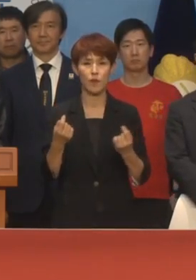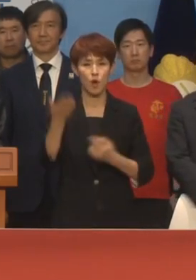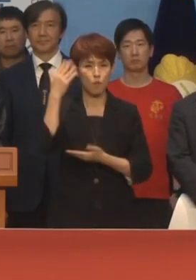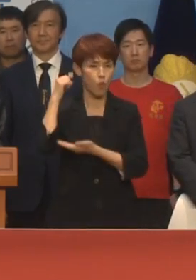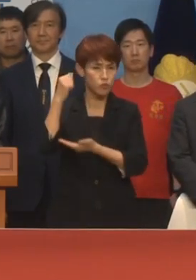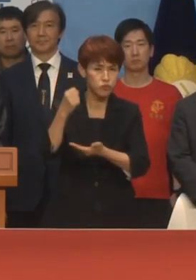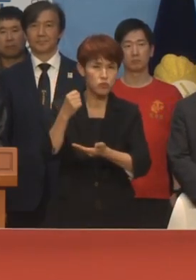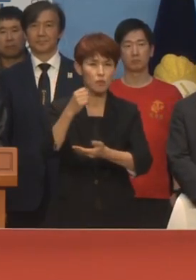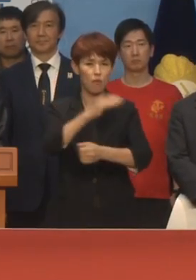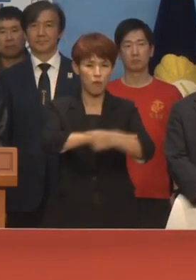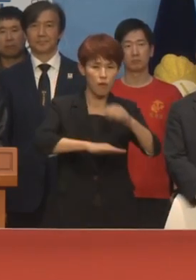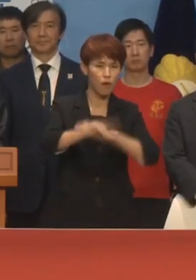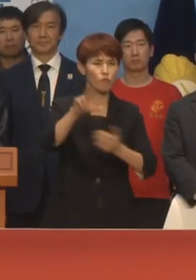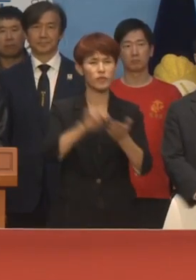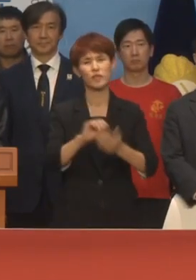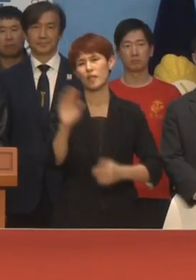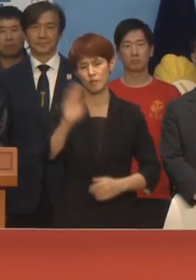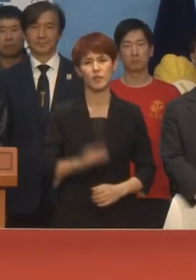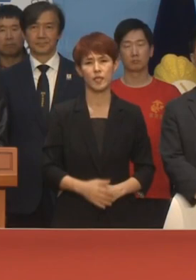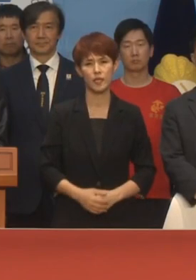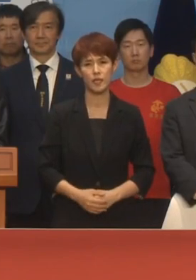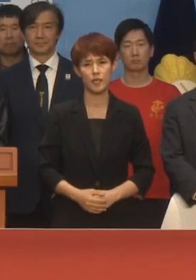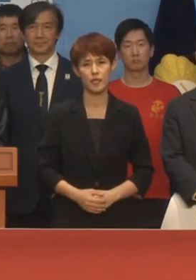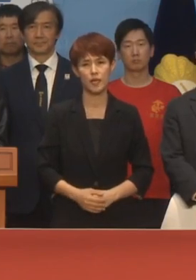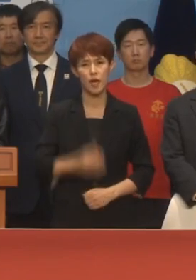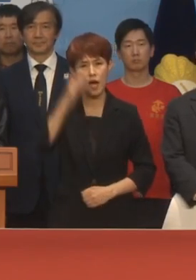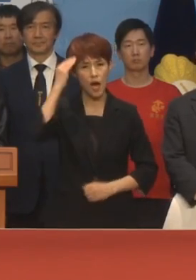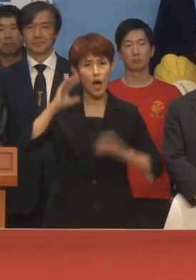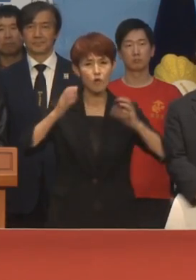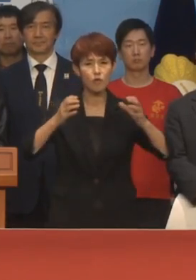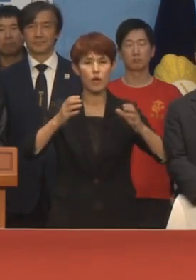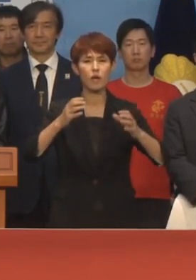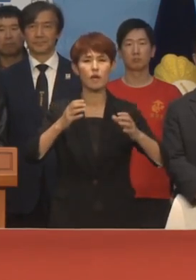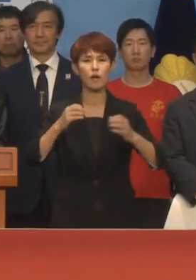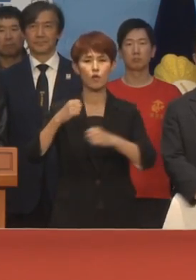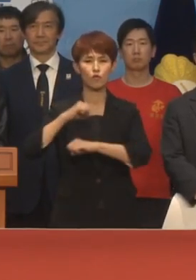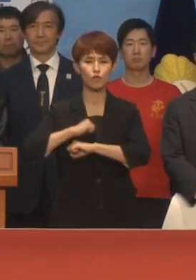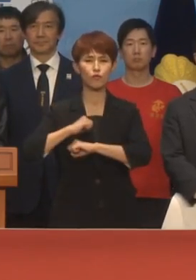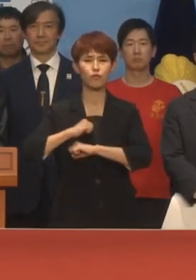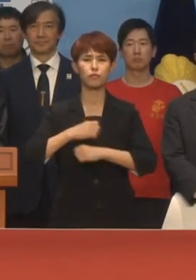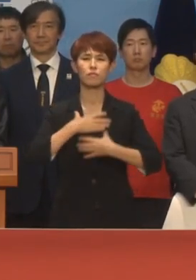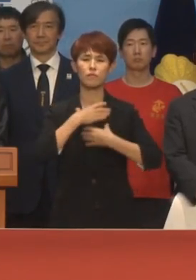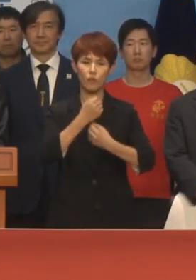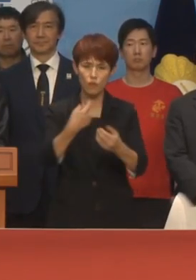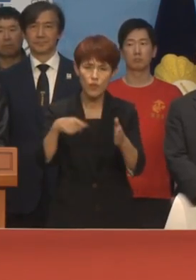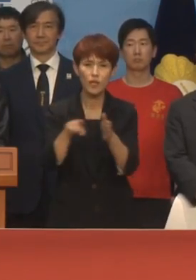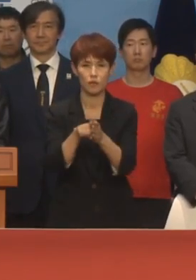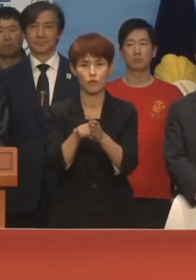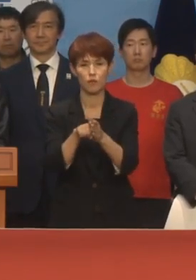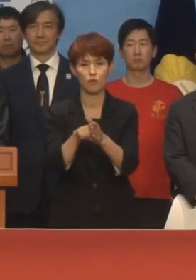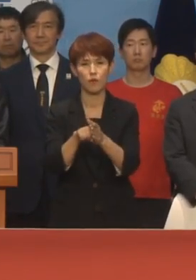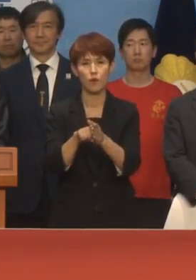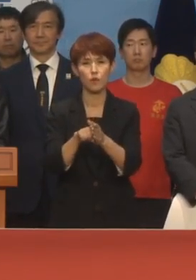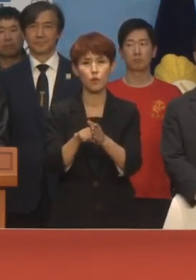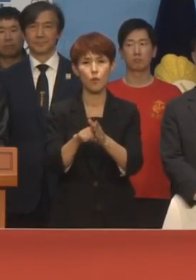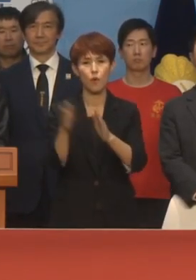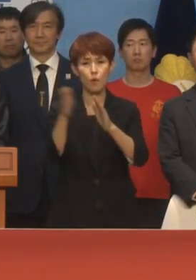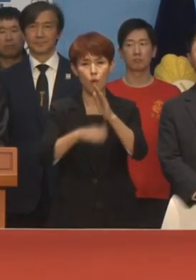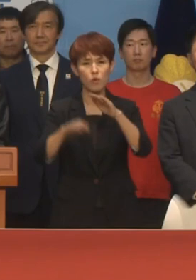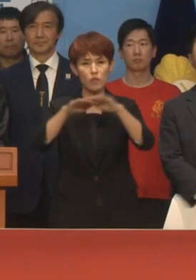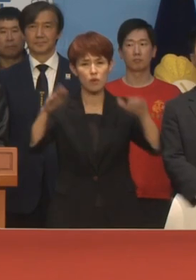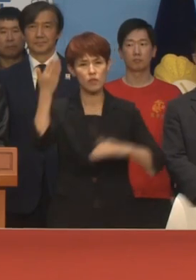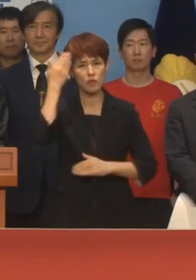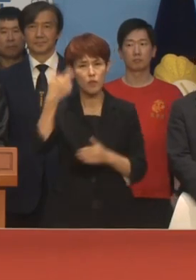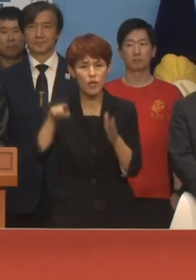문제도 진보의 문제도 아닌 것입니다. 말 그대로 대한민국의 안보를 걱정하고 그리고 공정과 상식을 바라는 그런